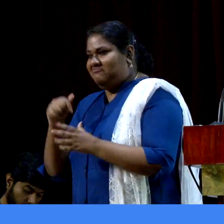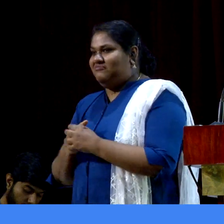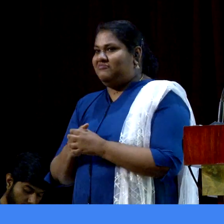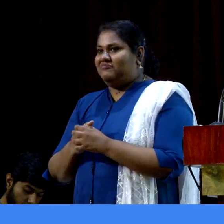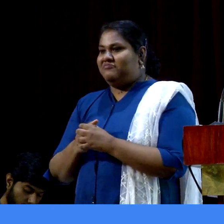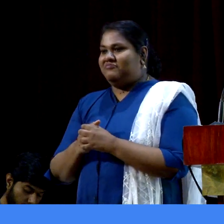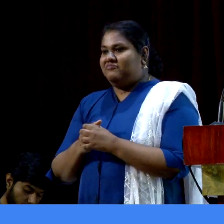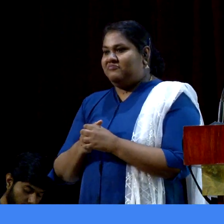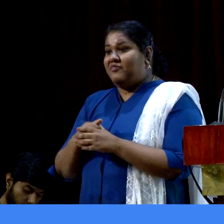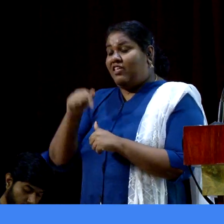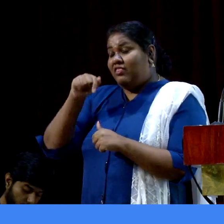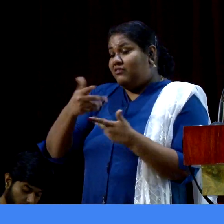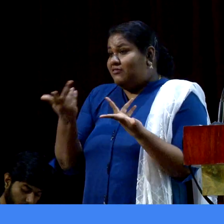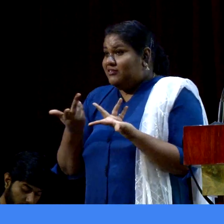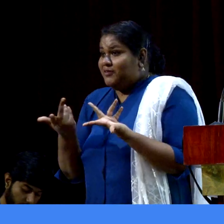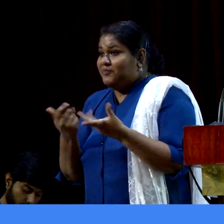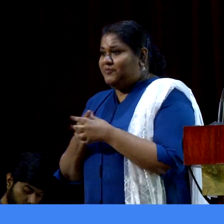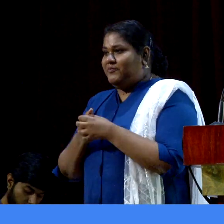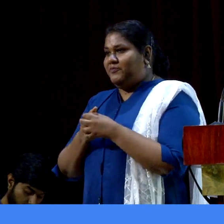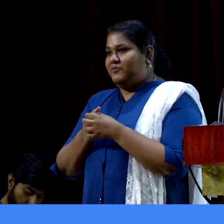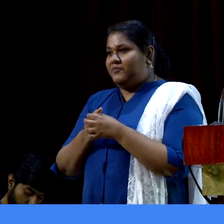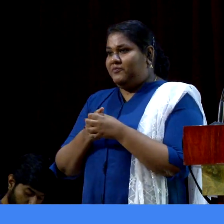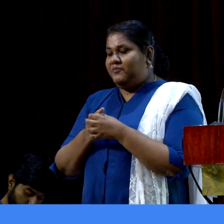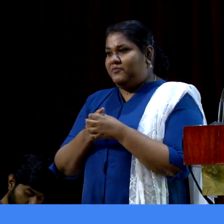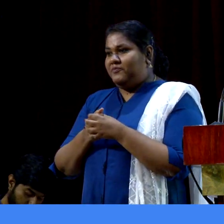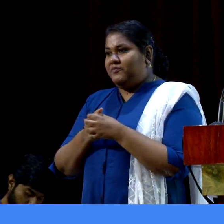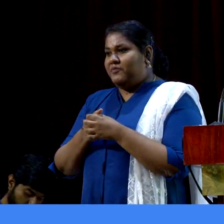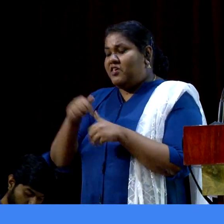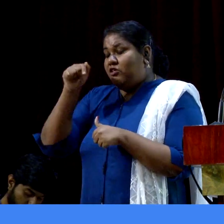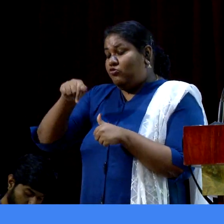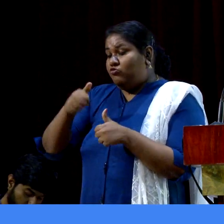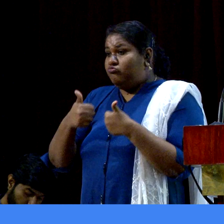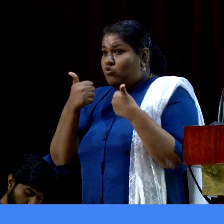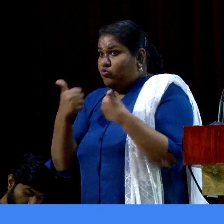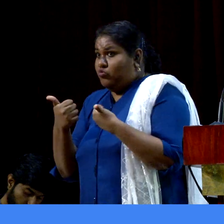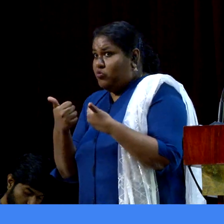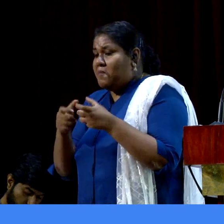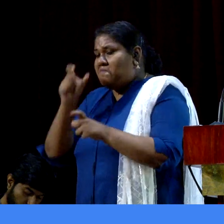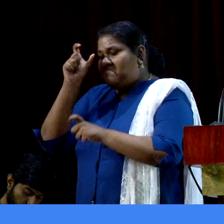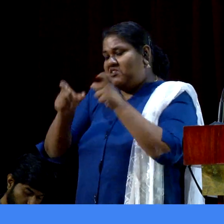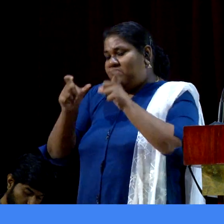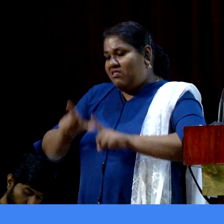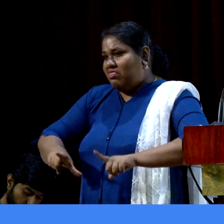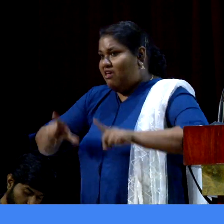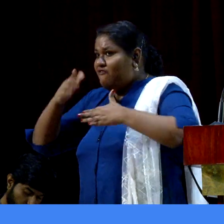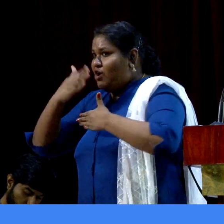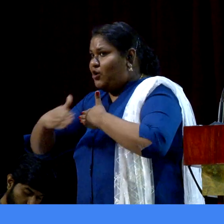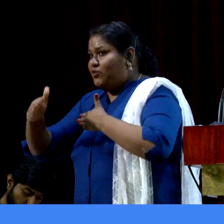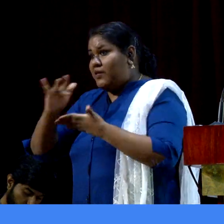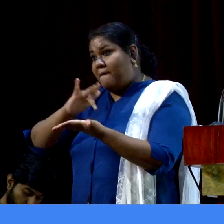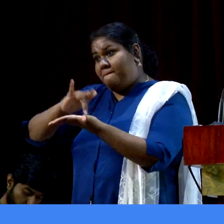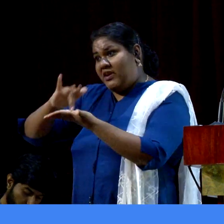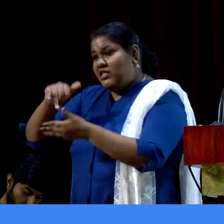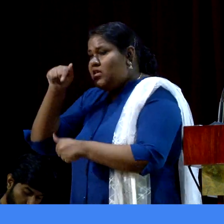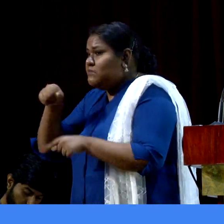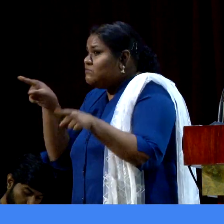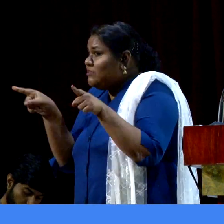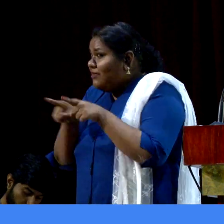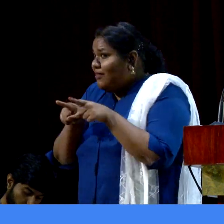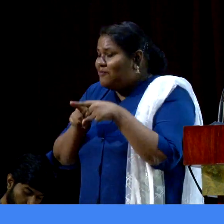நில சீர்திருத்தம் என்பது ஒரு உரிமை சார்ந்தது என்பதனை உணர்ந்த மண்ணாக இந்த மண் இருந்திருக்கிறது. அதையேத்தான் தமிழ்நாடும் செய்து காட்டியிருக்கிறது.